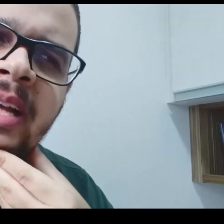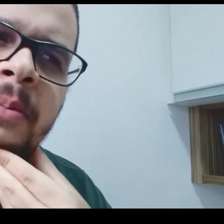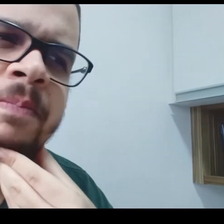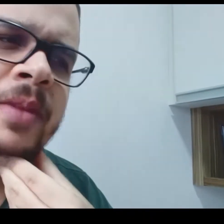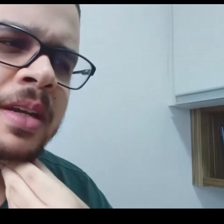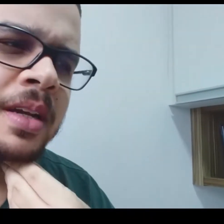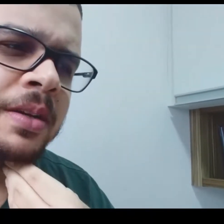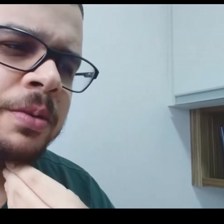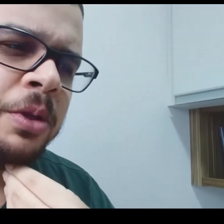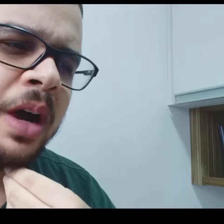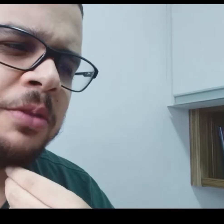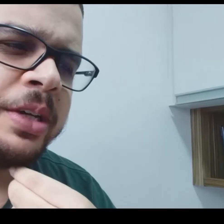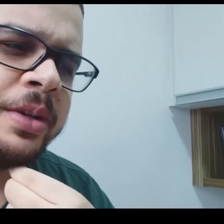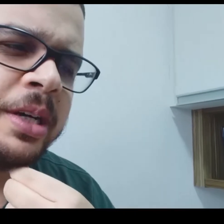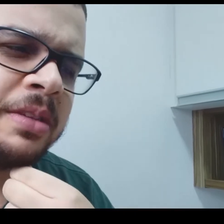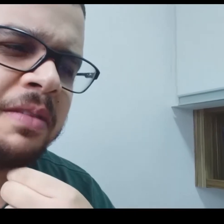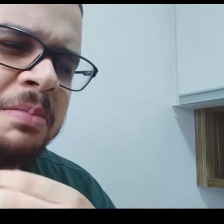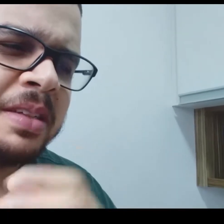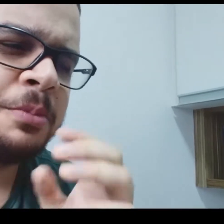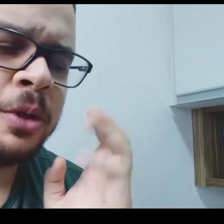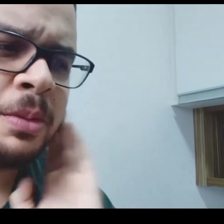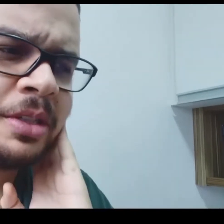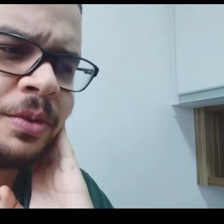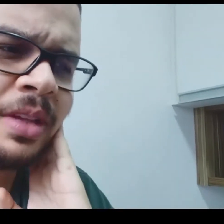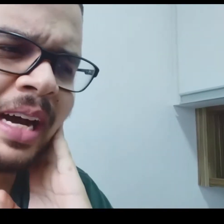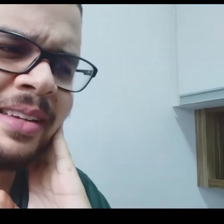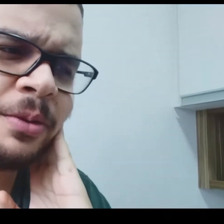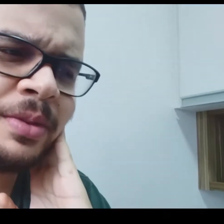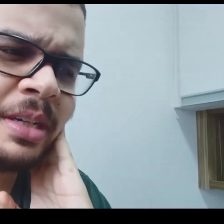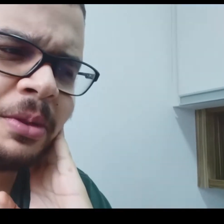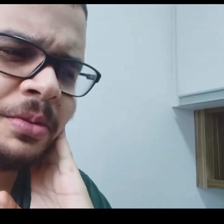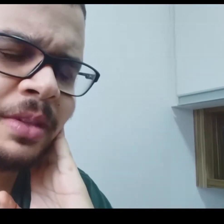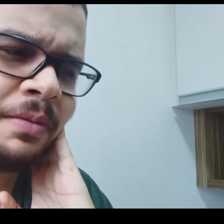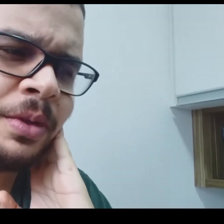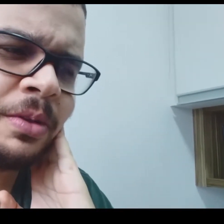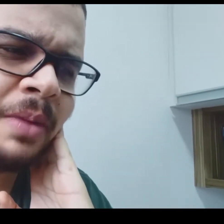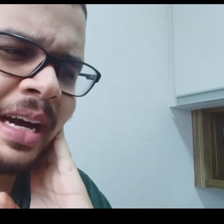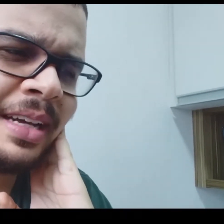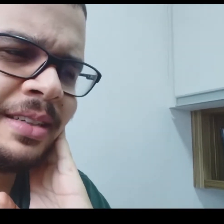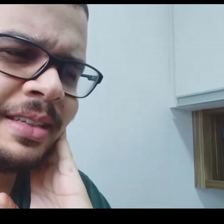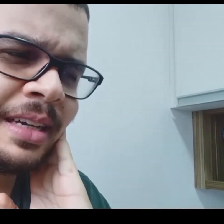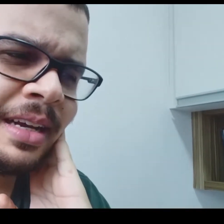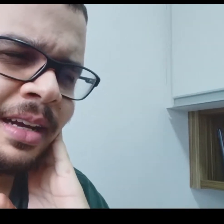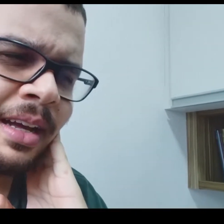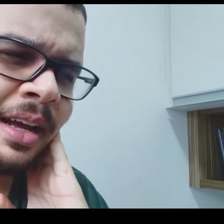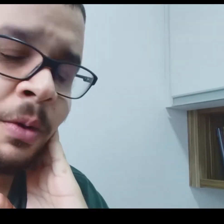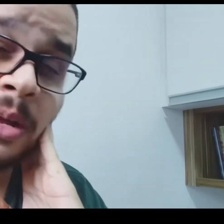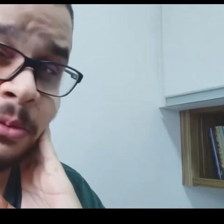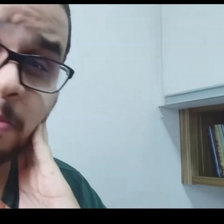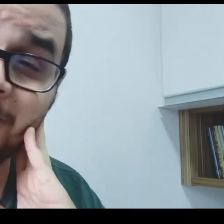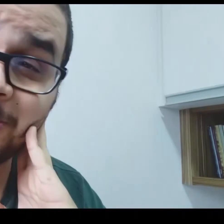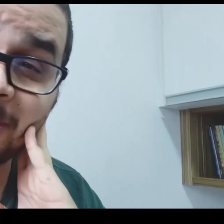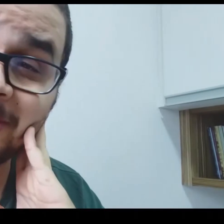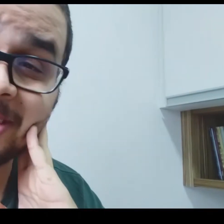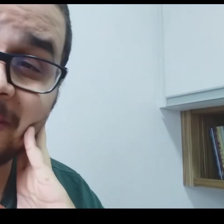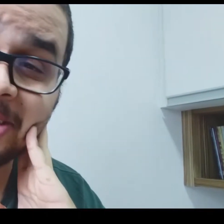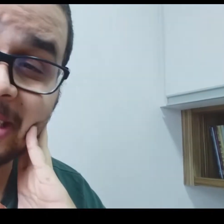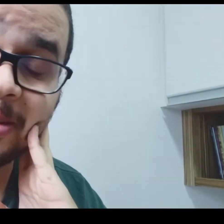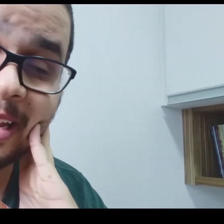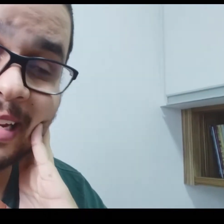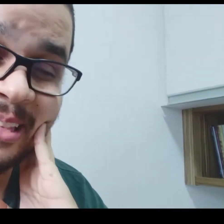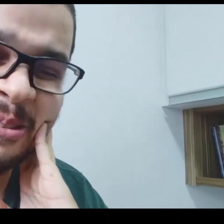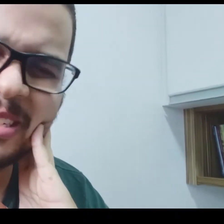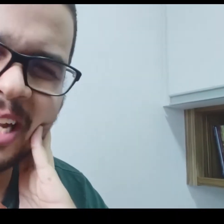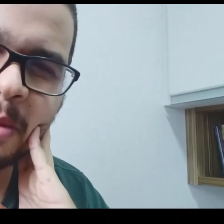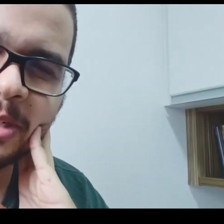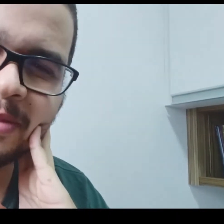reunir, sabe? O meu local de reunião estava passando por algumas dificuldades, alguns irmãos não estavam indo mais. Eu era um dos poucos jovens que estava restando